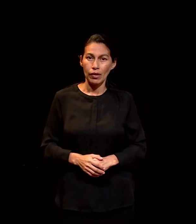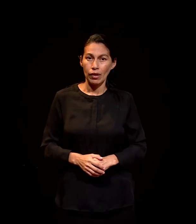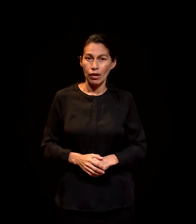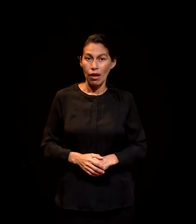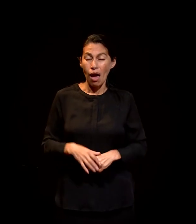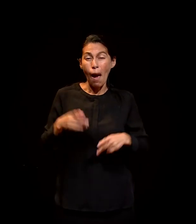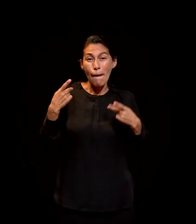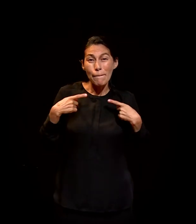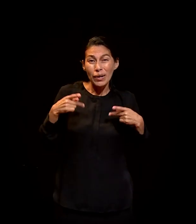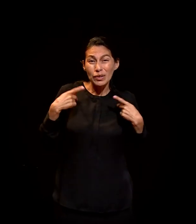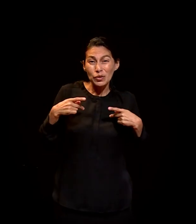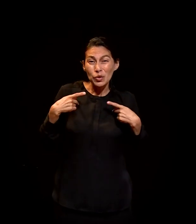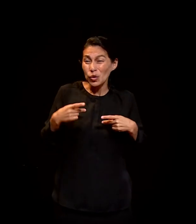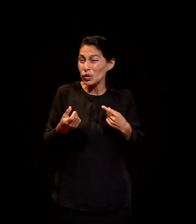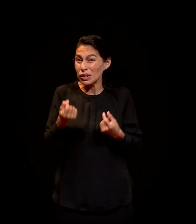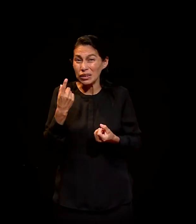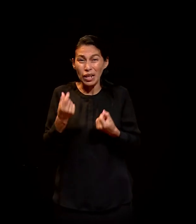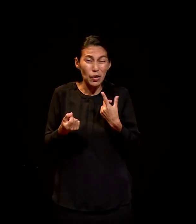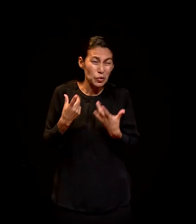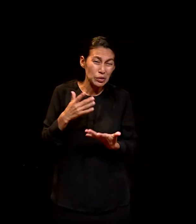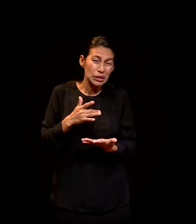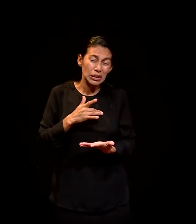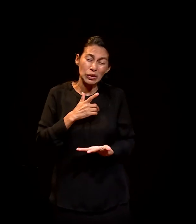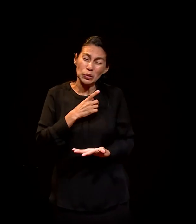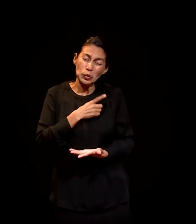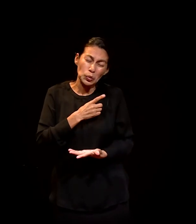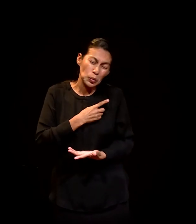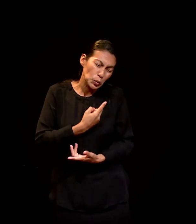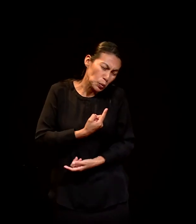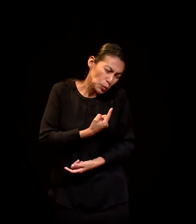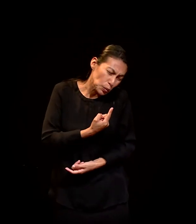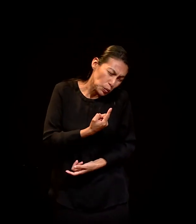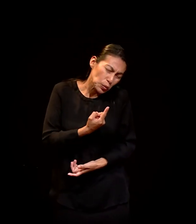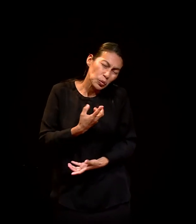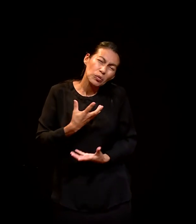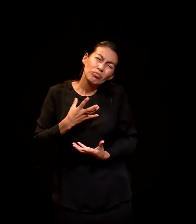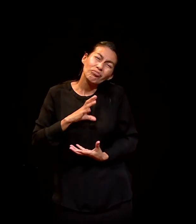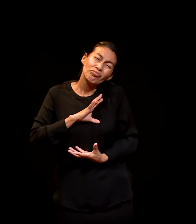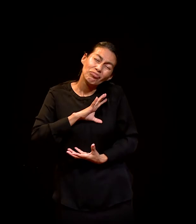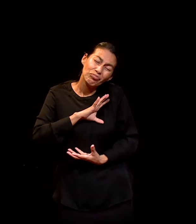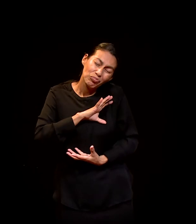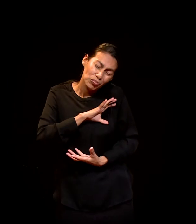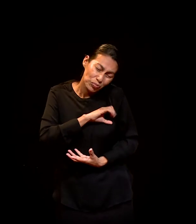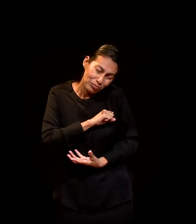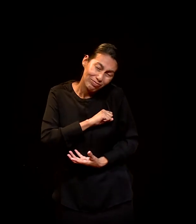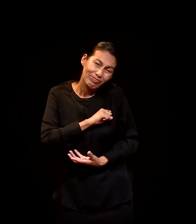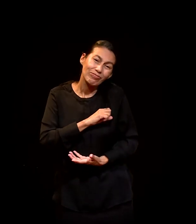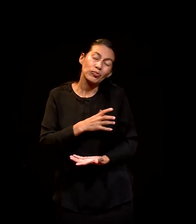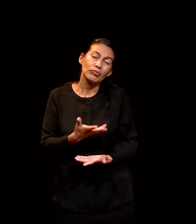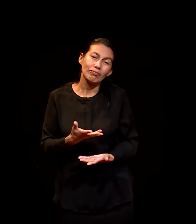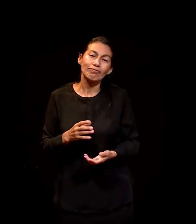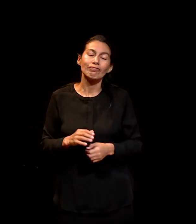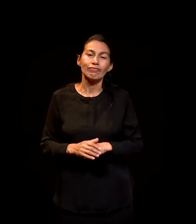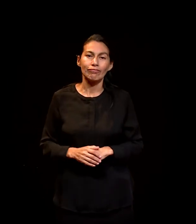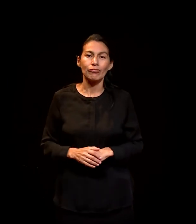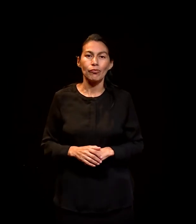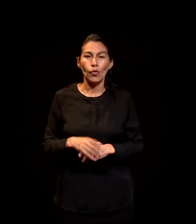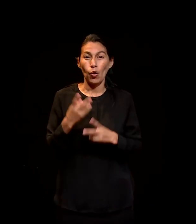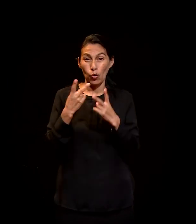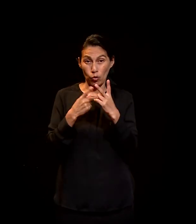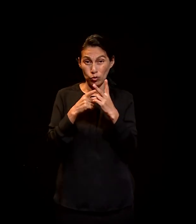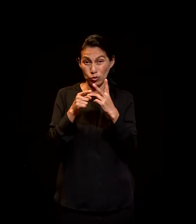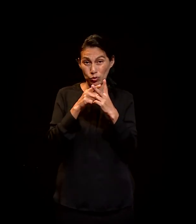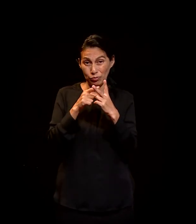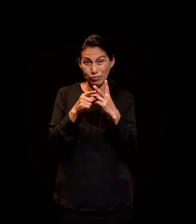más un vacío existencial terrible yo conocí a unas personas dos de ellas cuando menos que